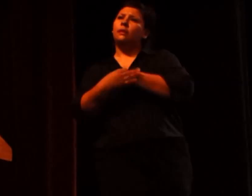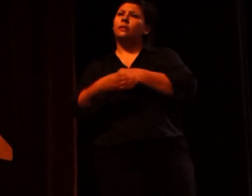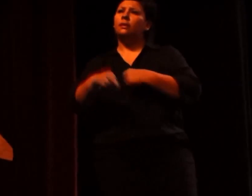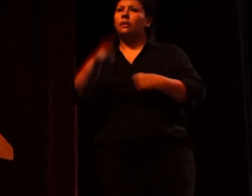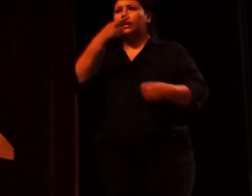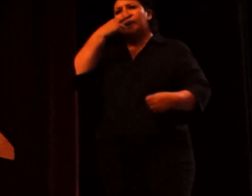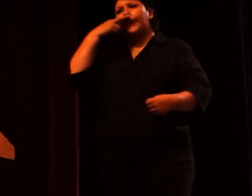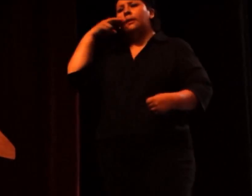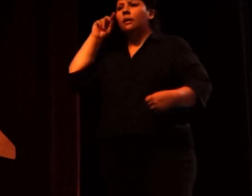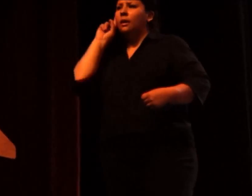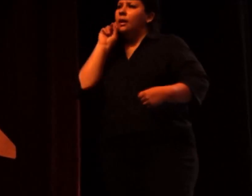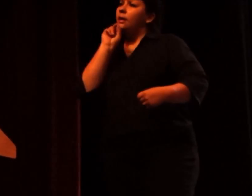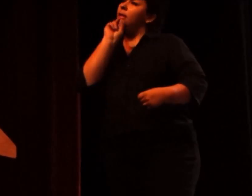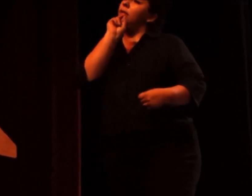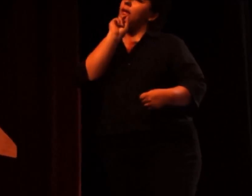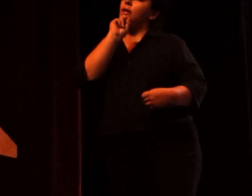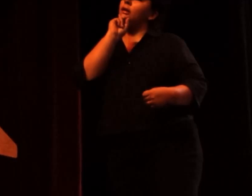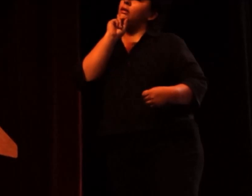Mientras tanto,